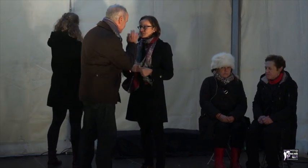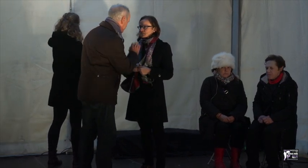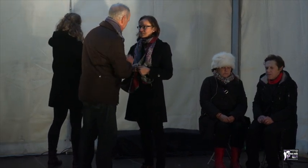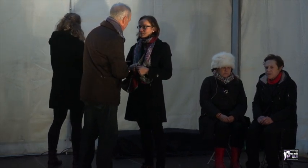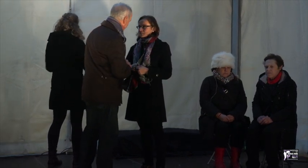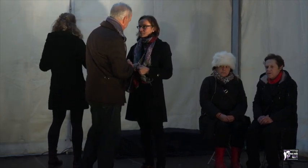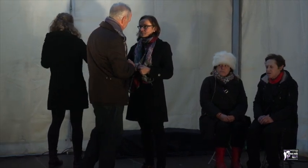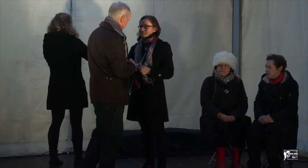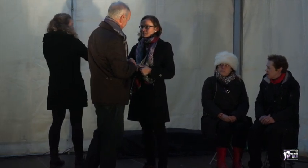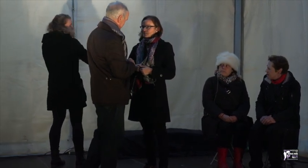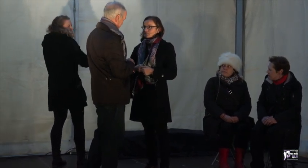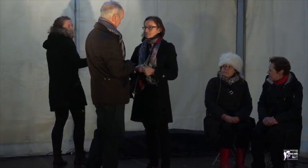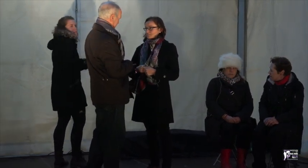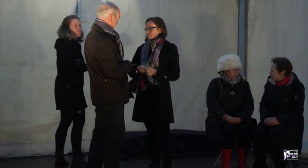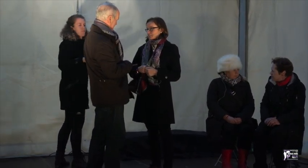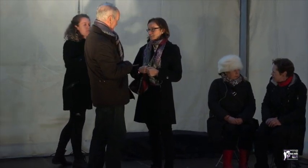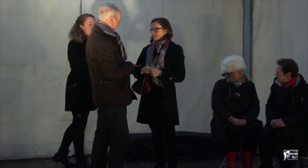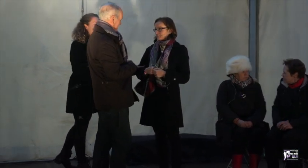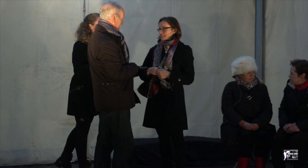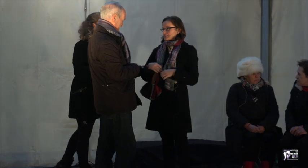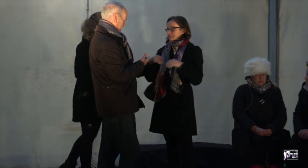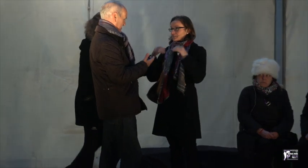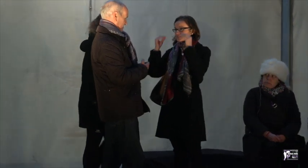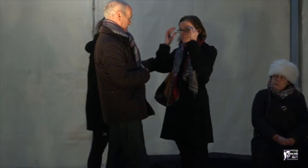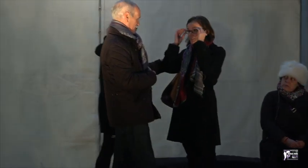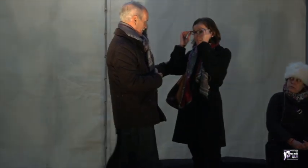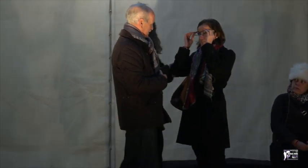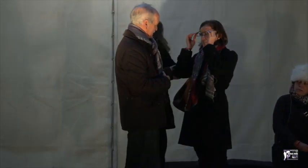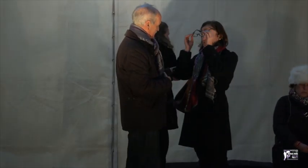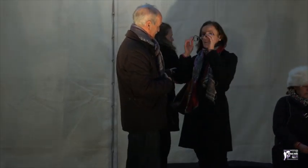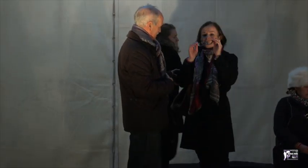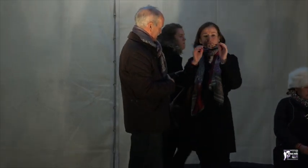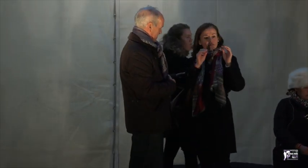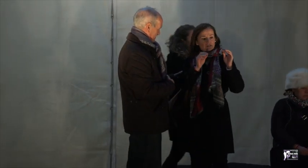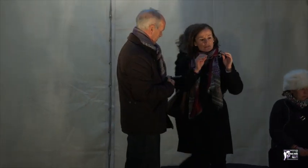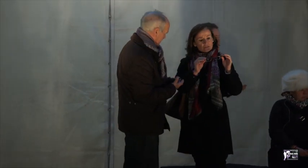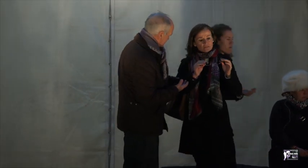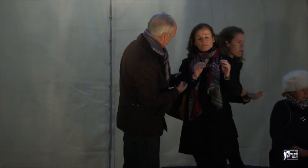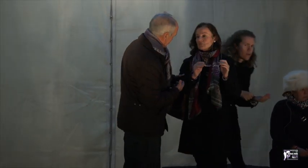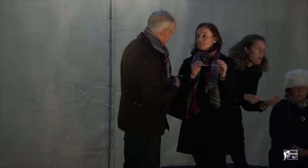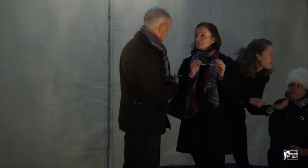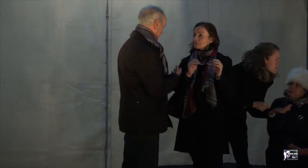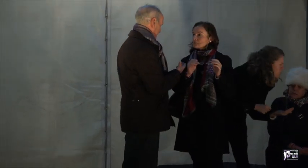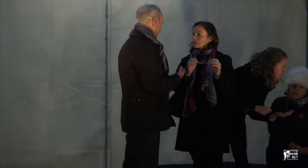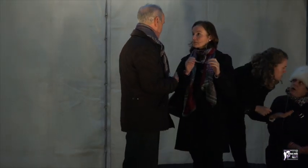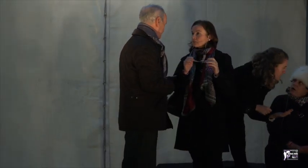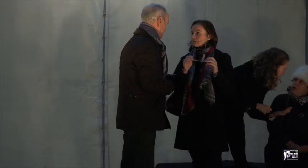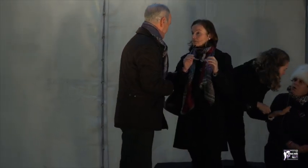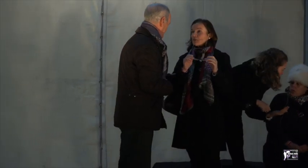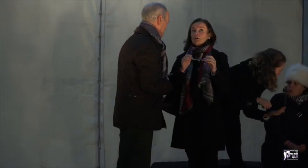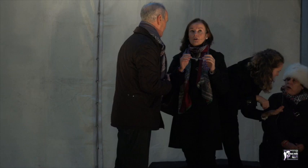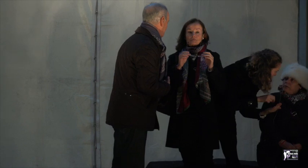¿Puedes quitarte un momento las gafas, por favor? ¿Las gafas? Sí, por favor. ¿Están sucias? No. Es que quería ver